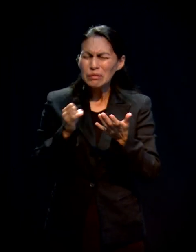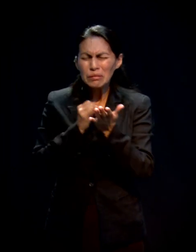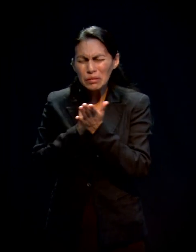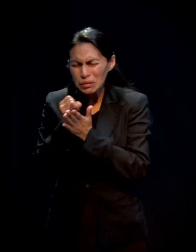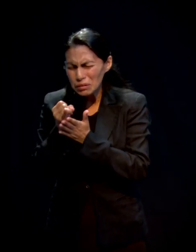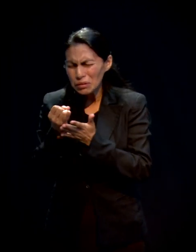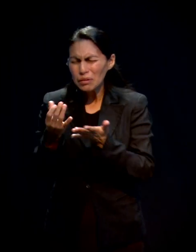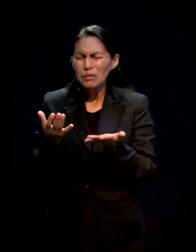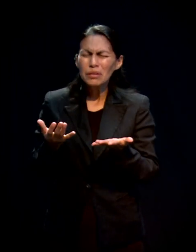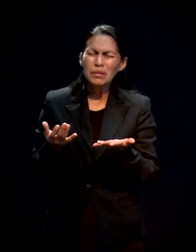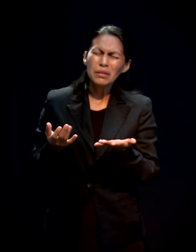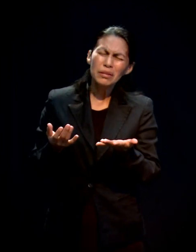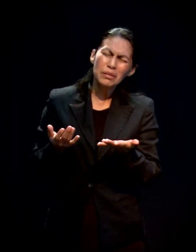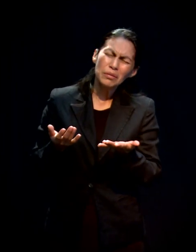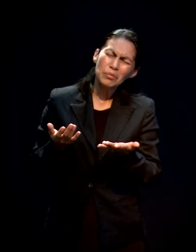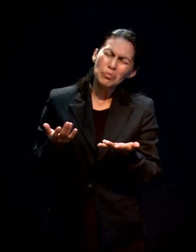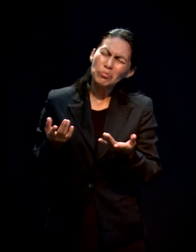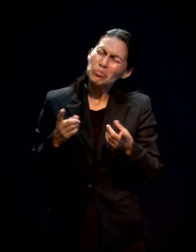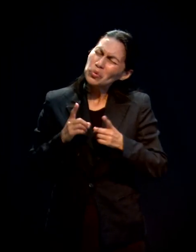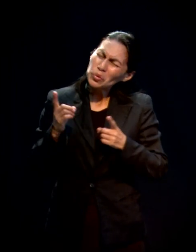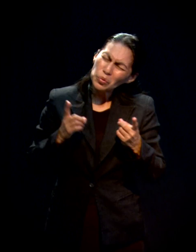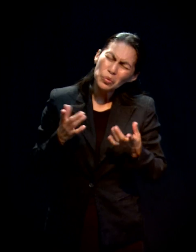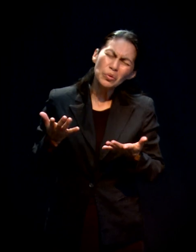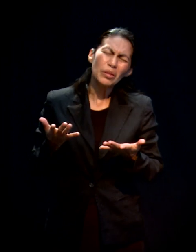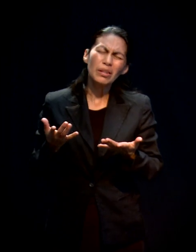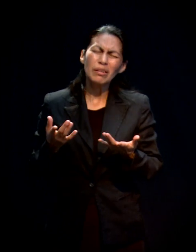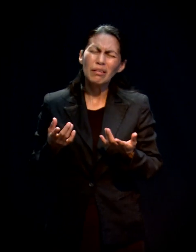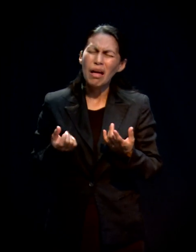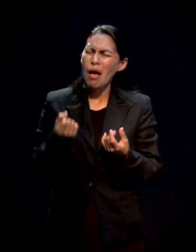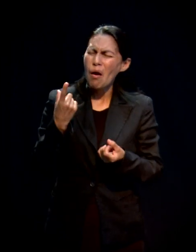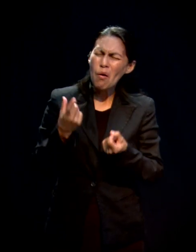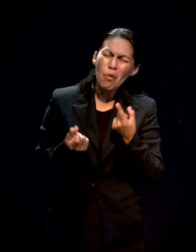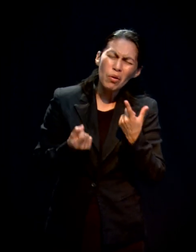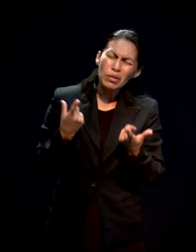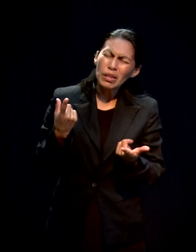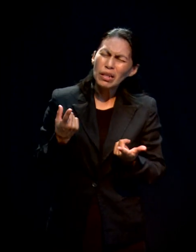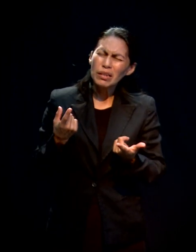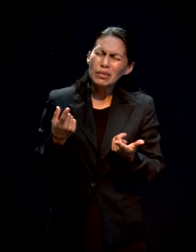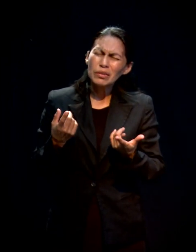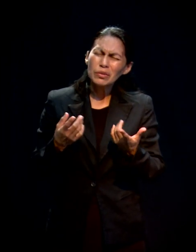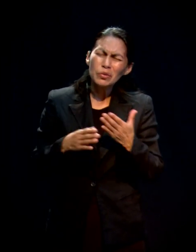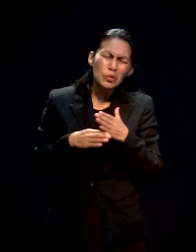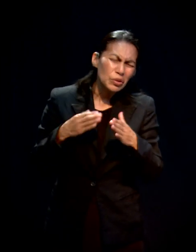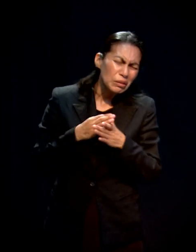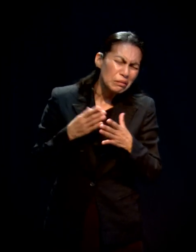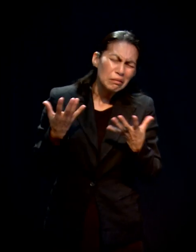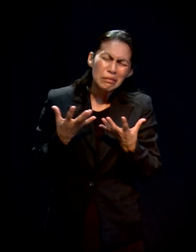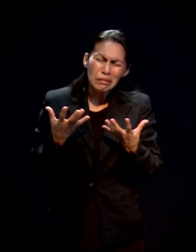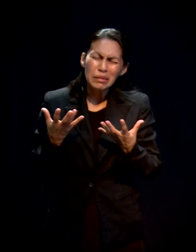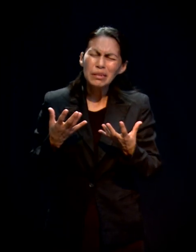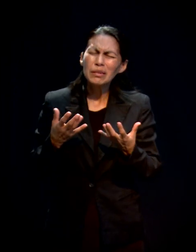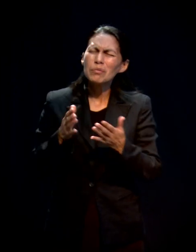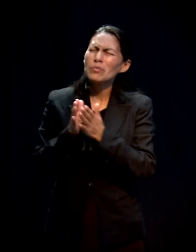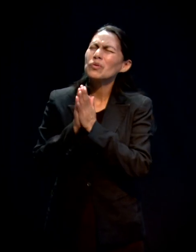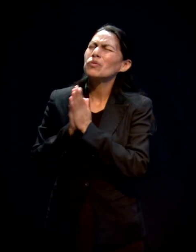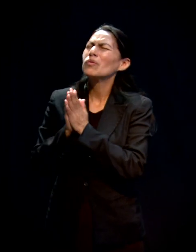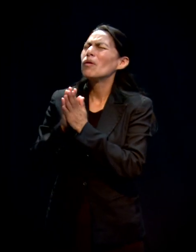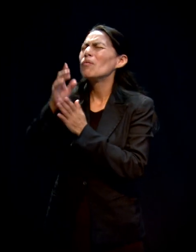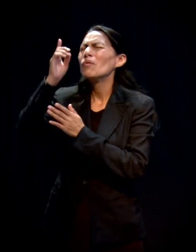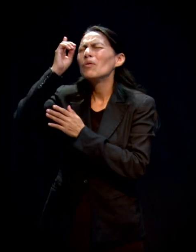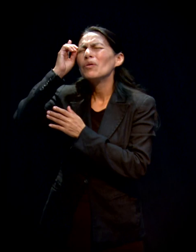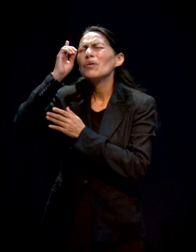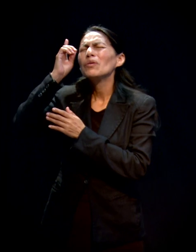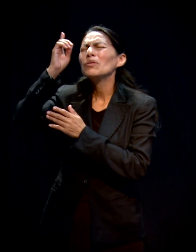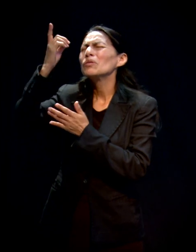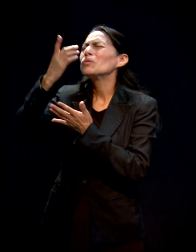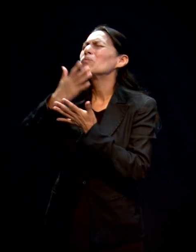decisión o que estén a punto de tomar algunas cosas mi dios es tu bendícelos